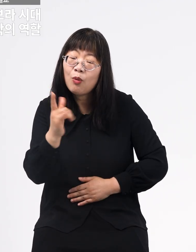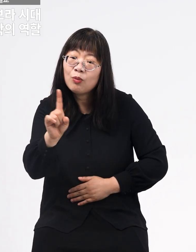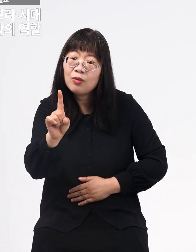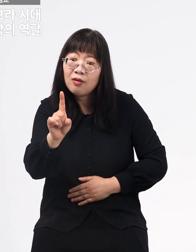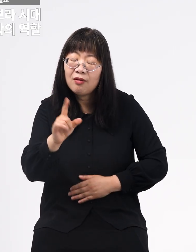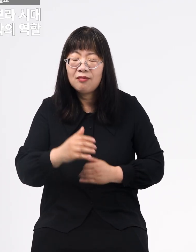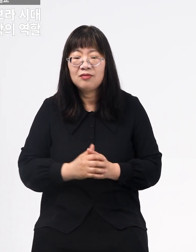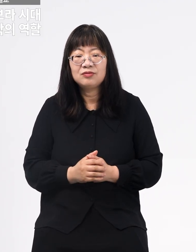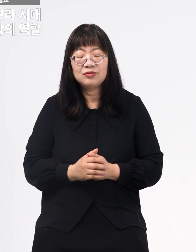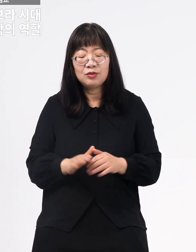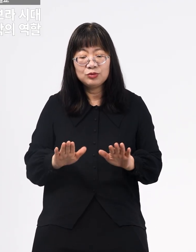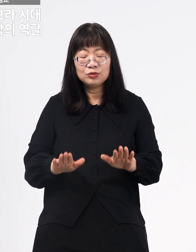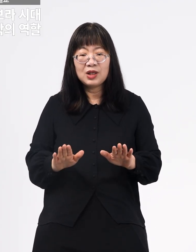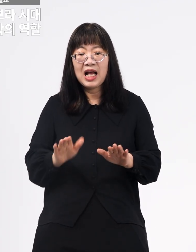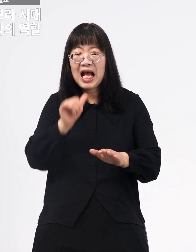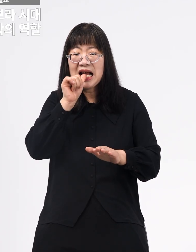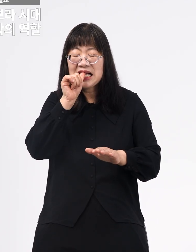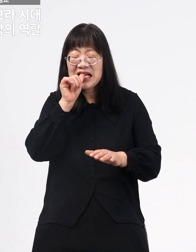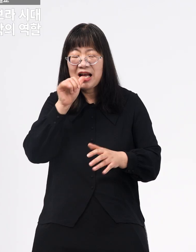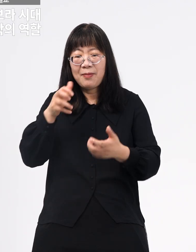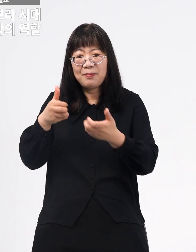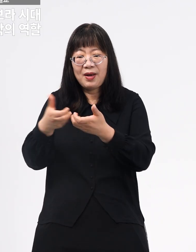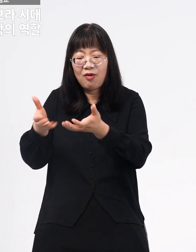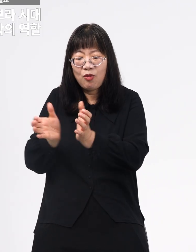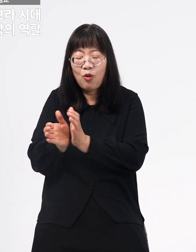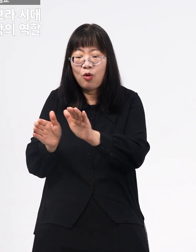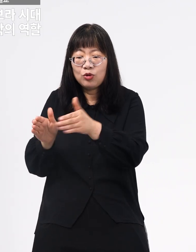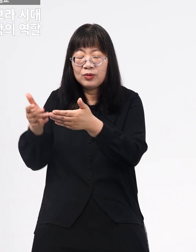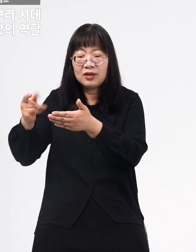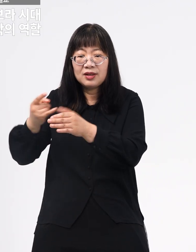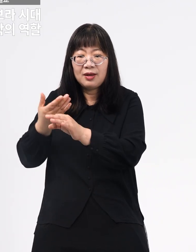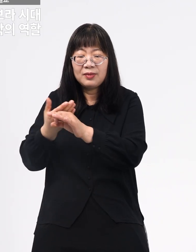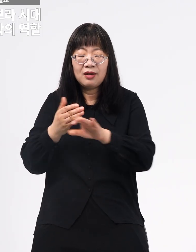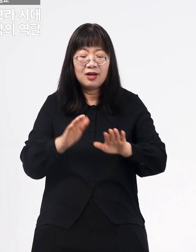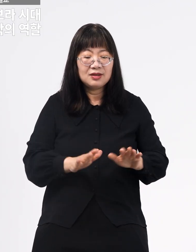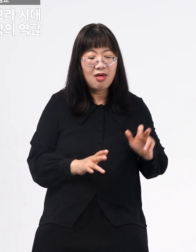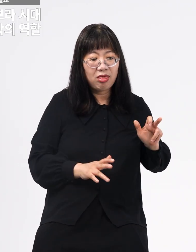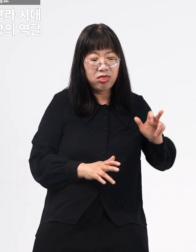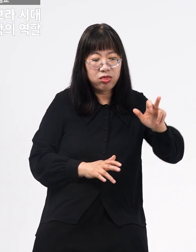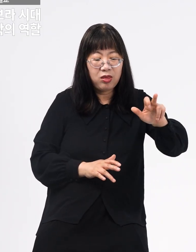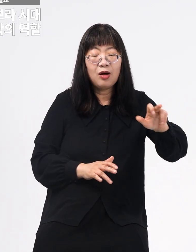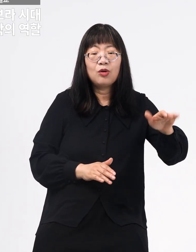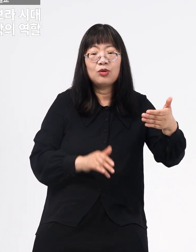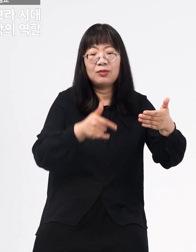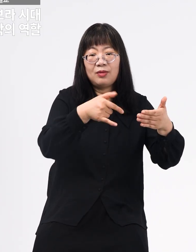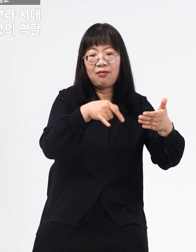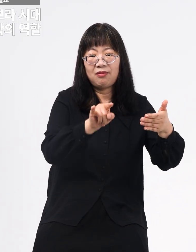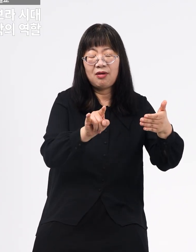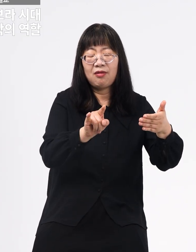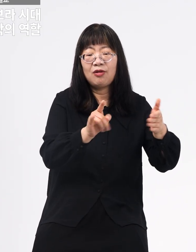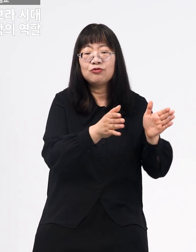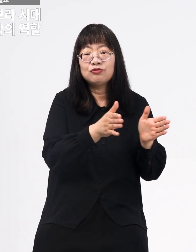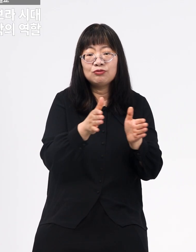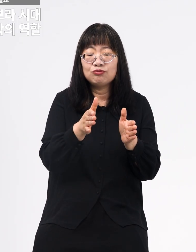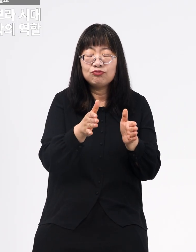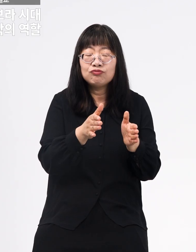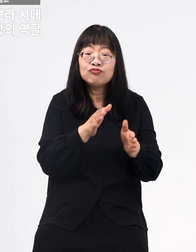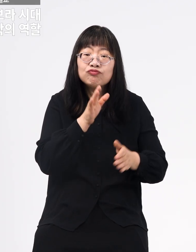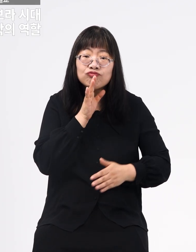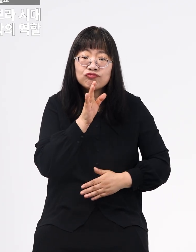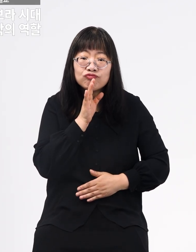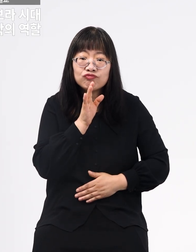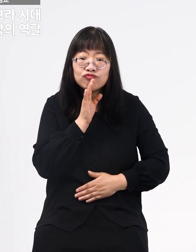아니, 저쪽에 철병거 900대면 이쪽에는 미사일 900기 정도는 뭐 준비가